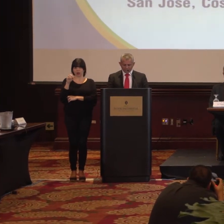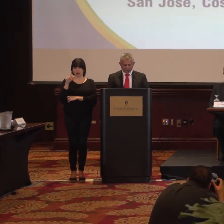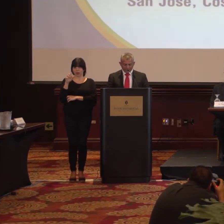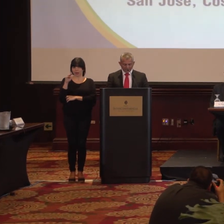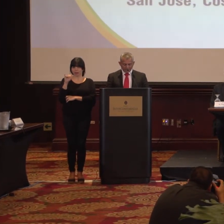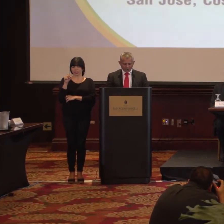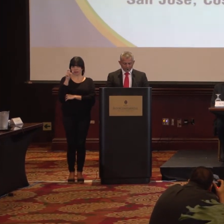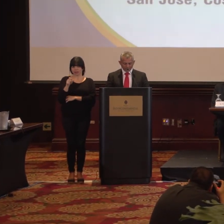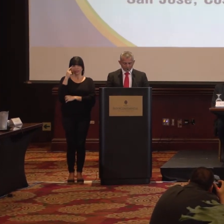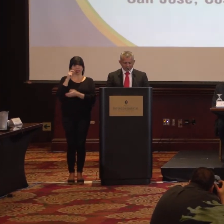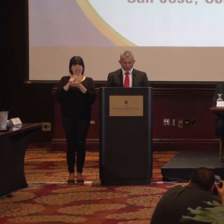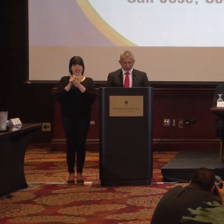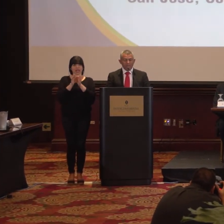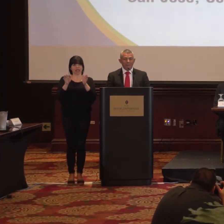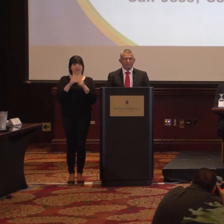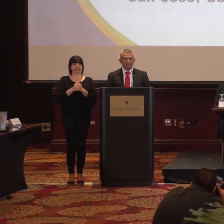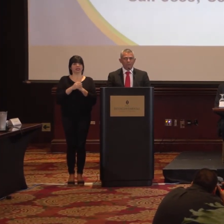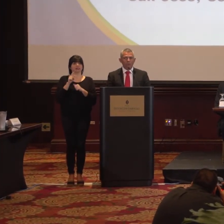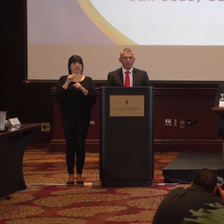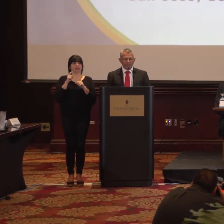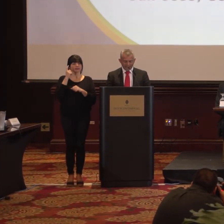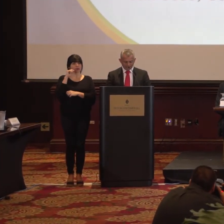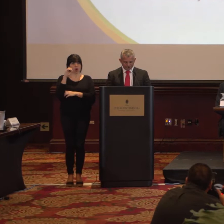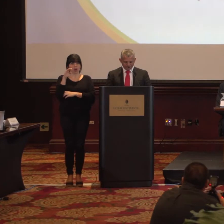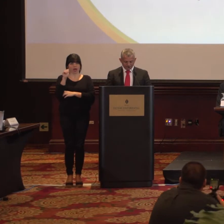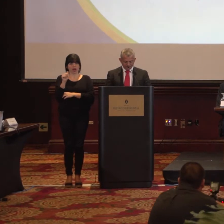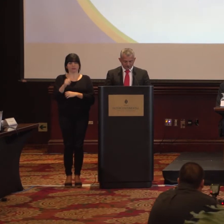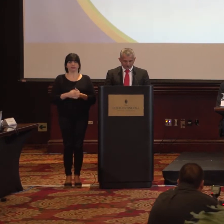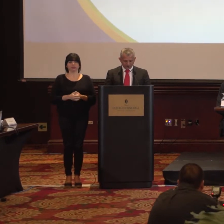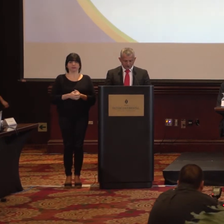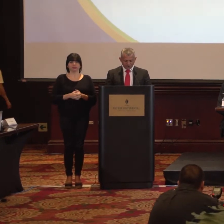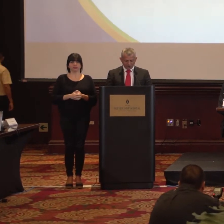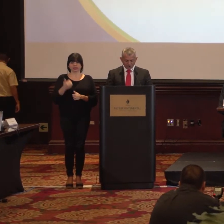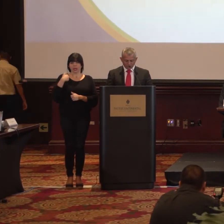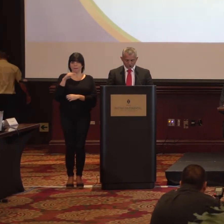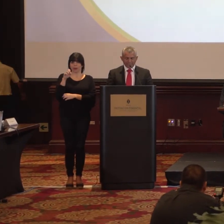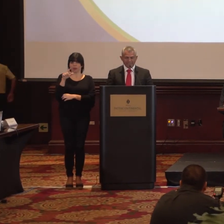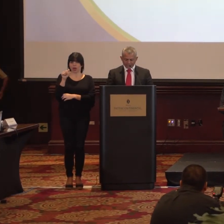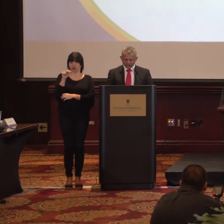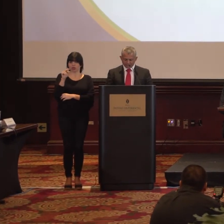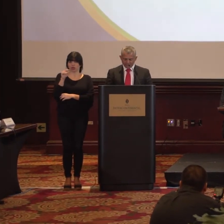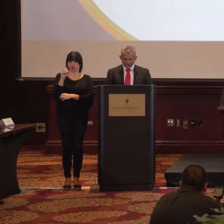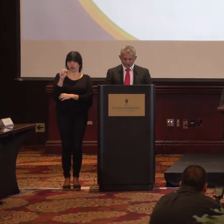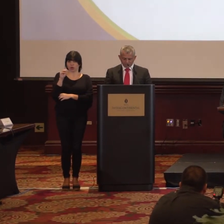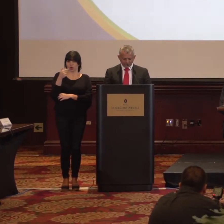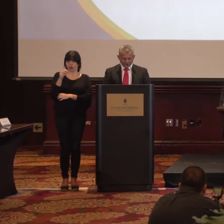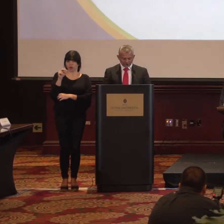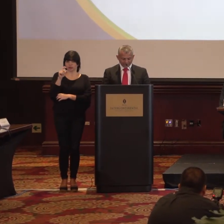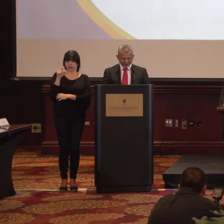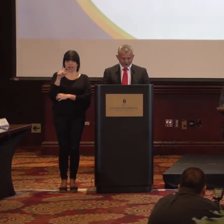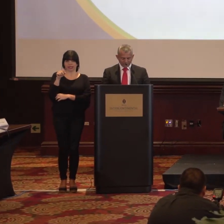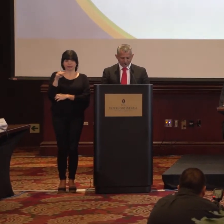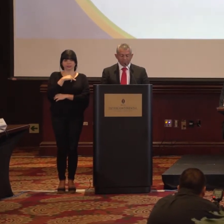secretario general de la Organización de Estados Americanos señor Manuel Antonio González sans ministro de